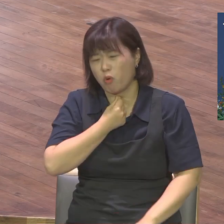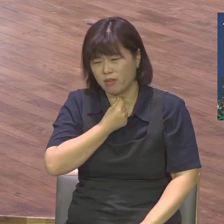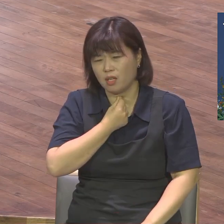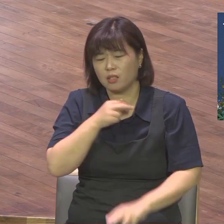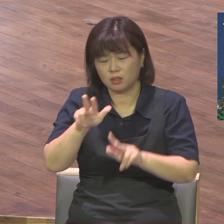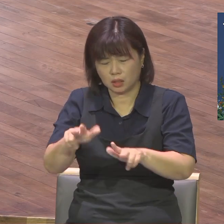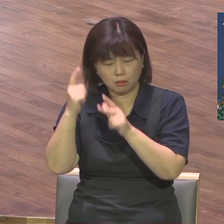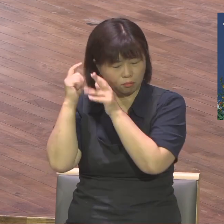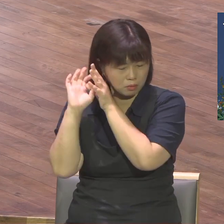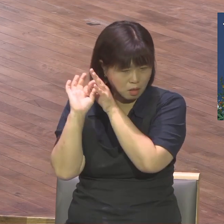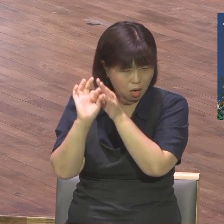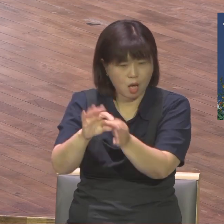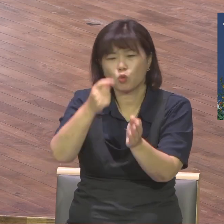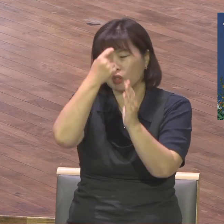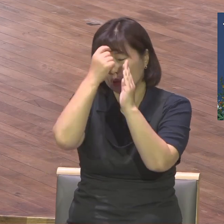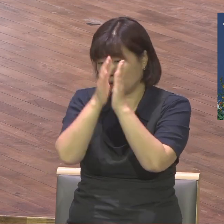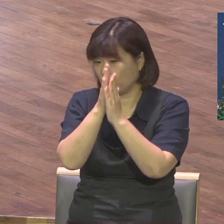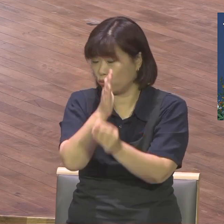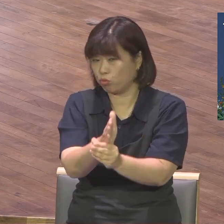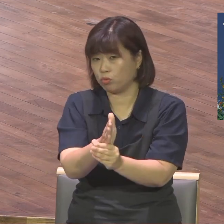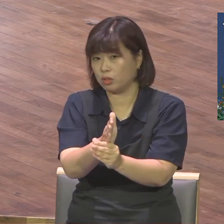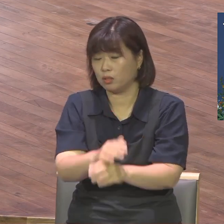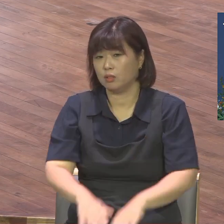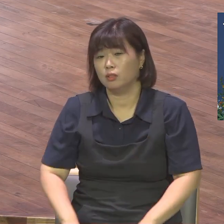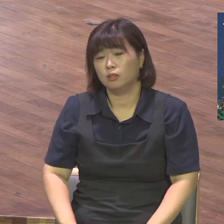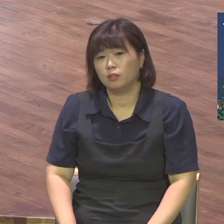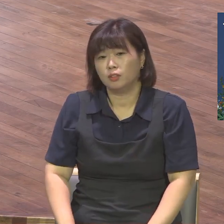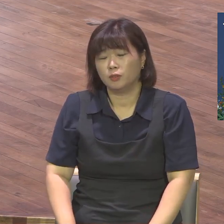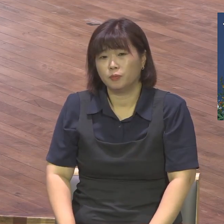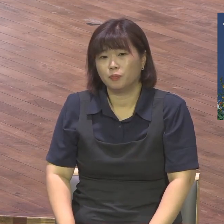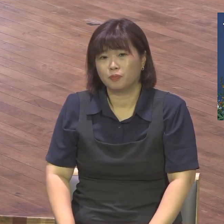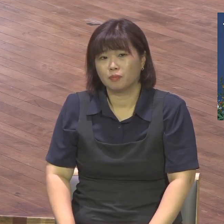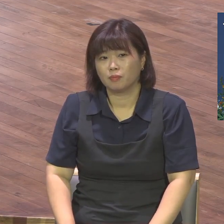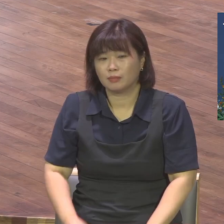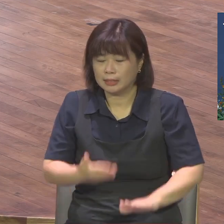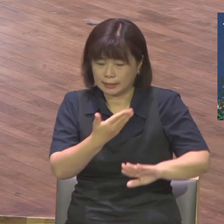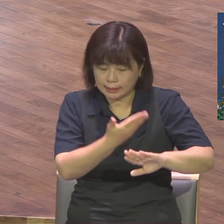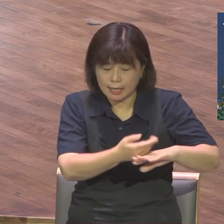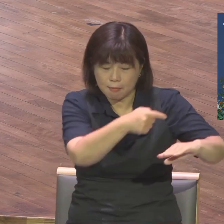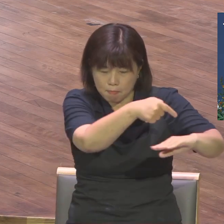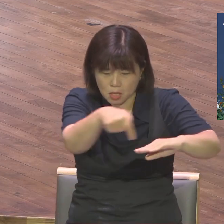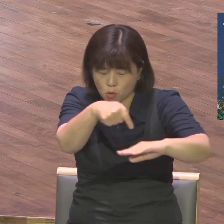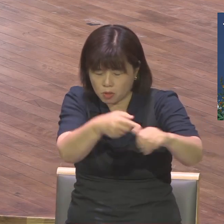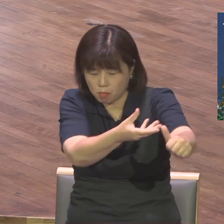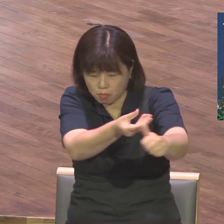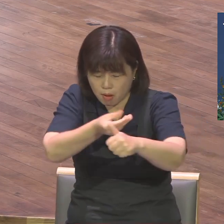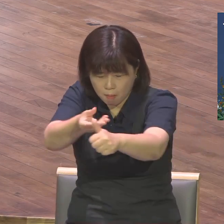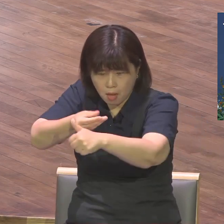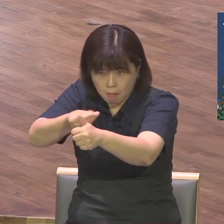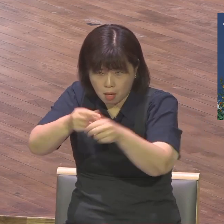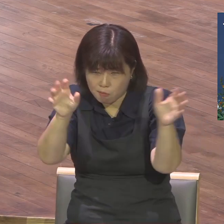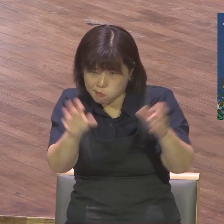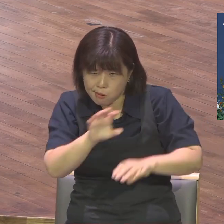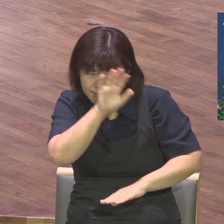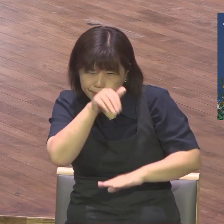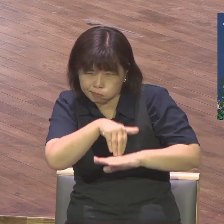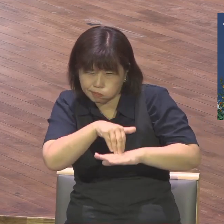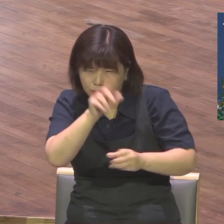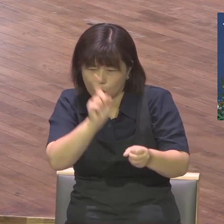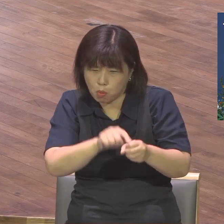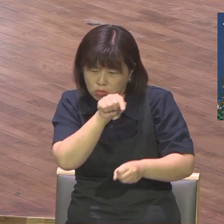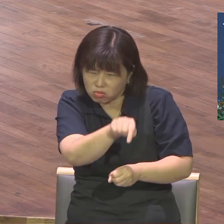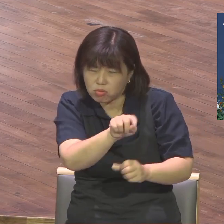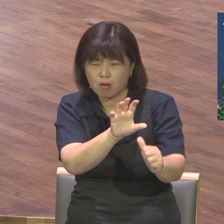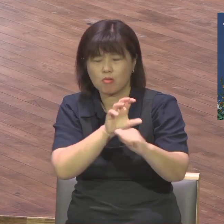아멘. 아멘. 그래서 하나님께서요 이렇게 우리가 하나님께 남겨주고 가야 돼. 이 세상 떠날 때 영원한